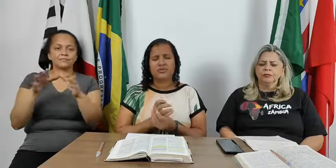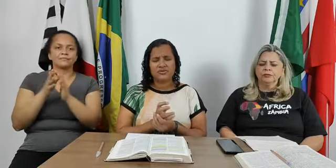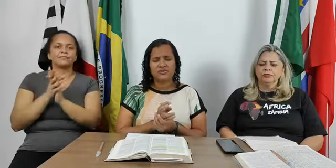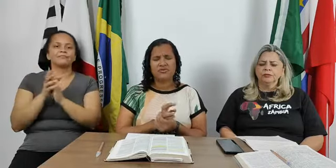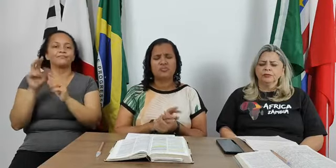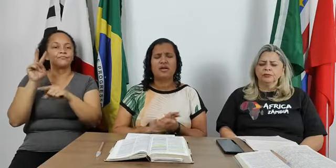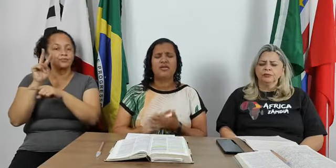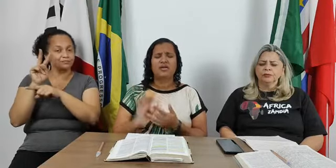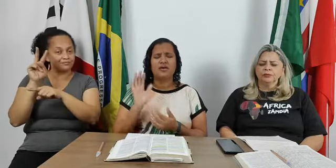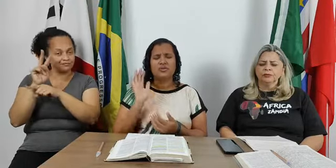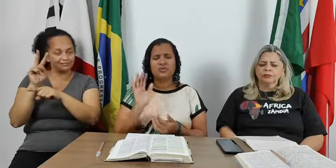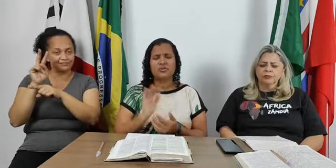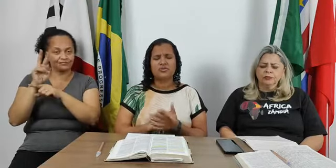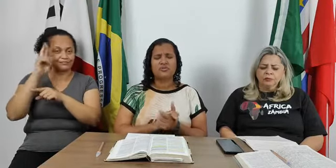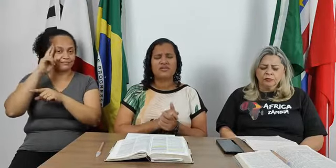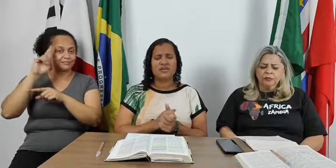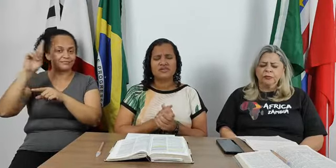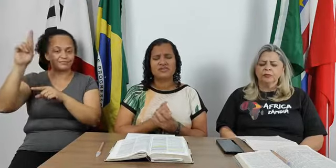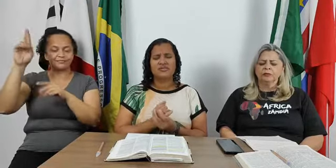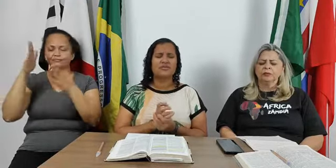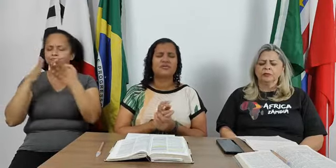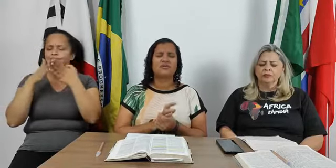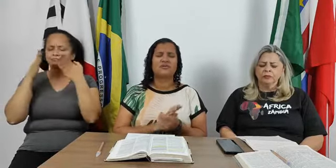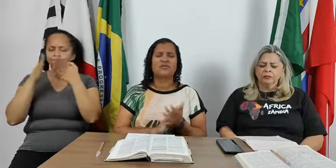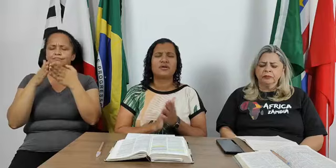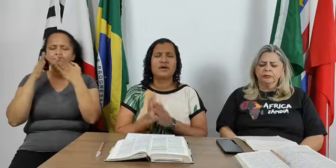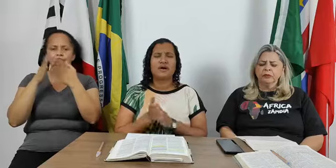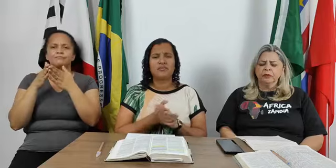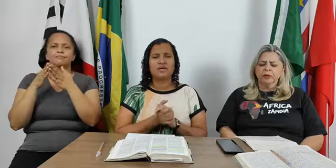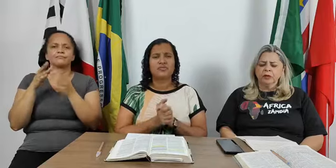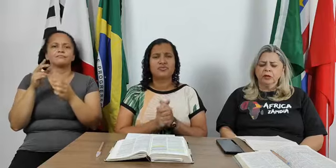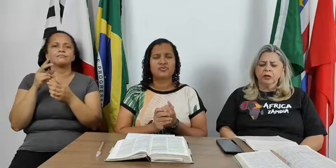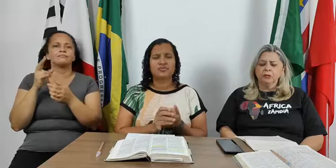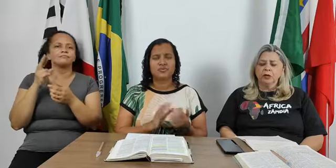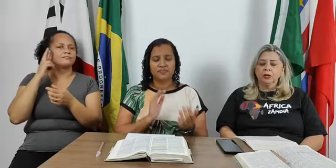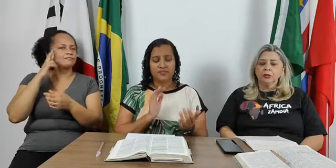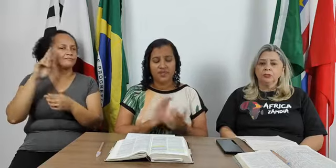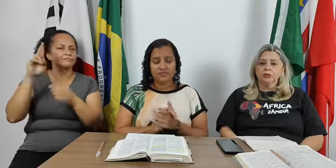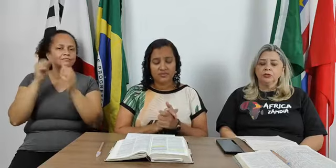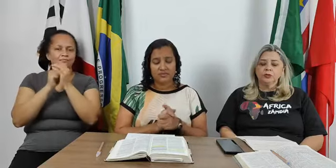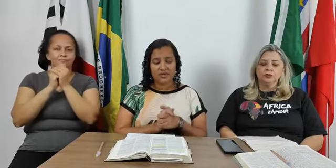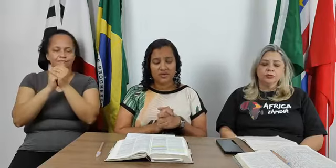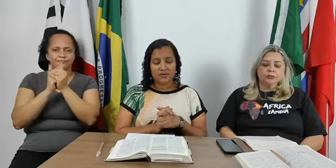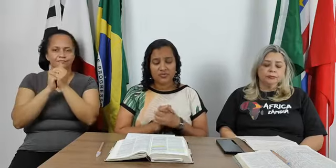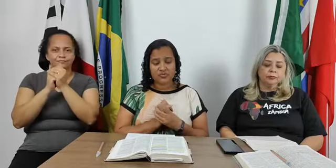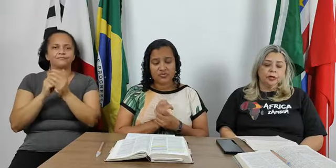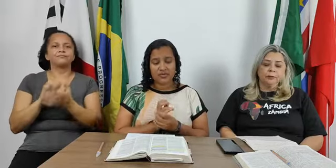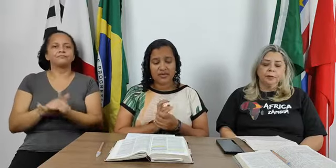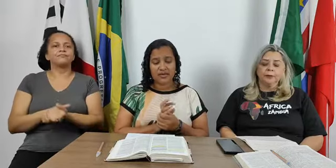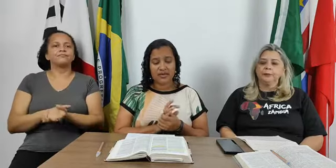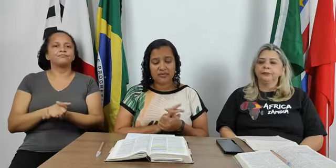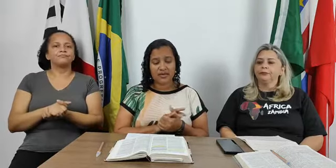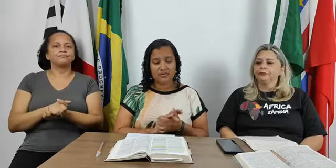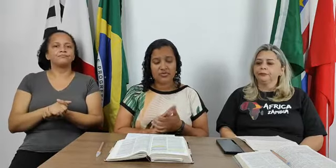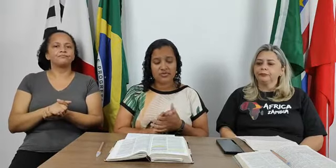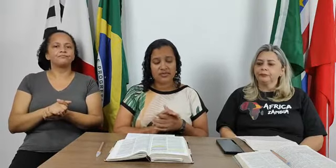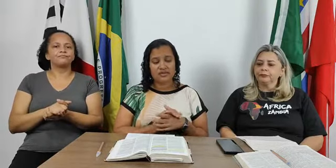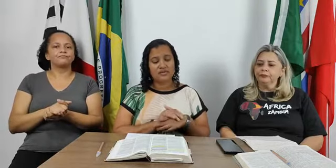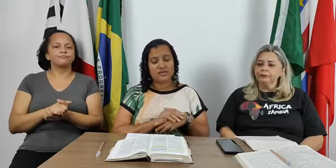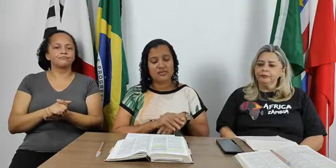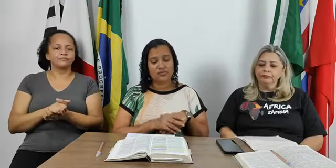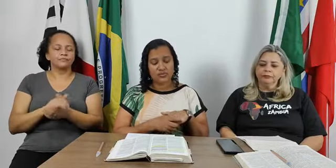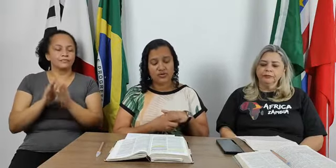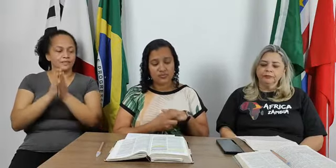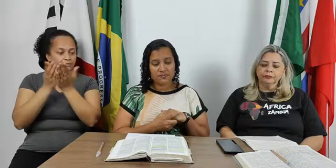Ti, protegidos, Pai. É o que te pedimos nessa noite, Senhor. Amém, Jesus. Então vamos lá, irmãos. A palavra de hoje